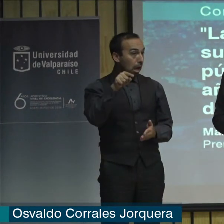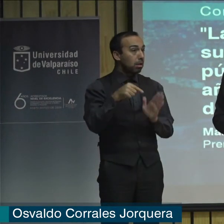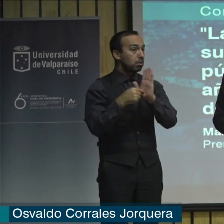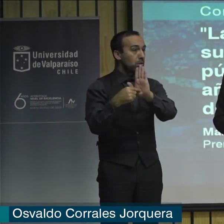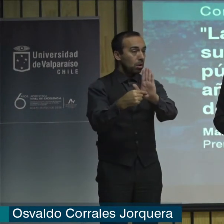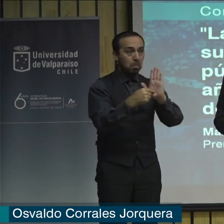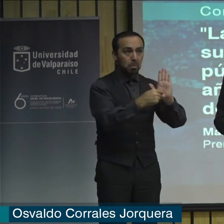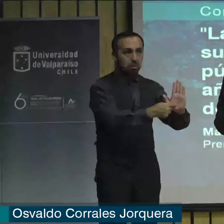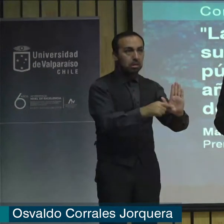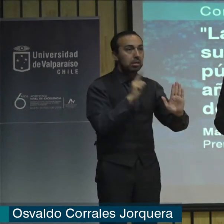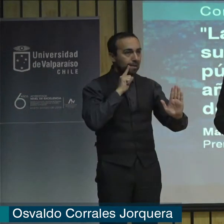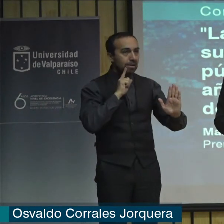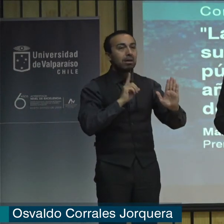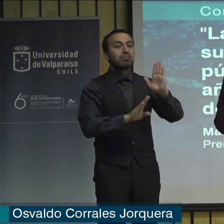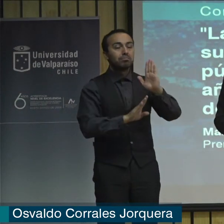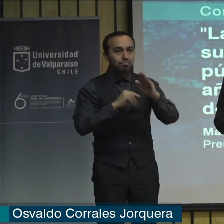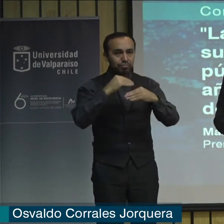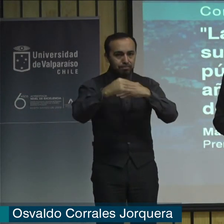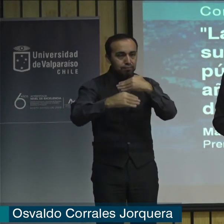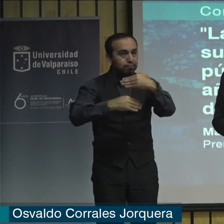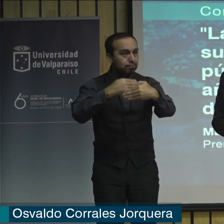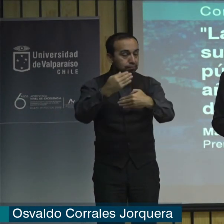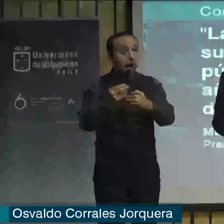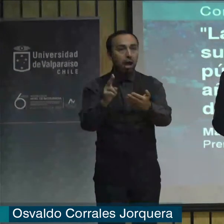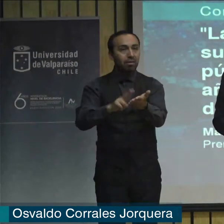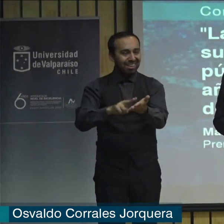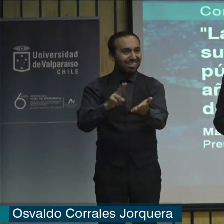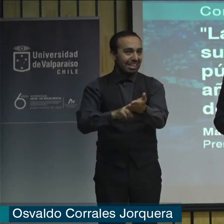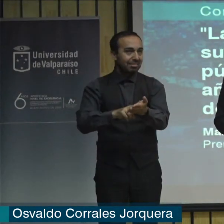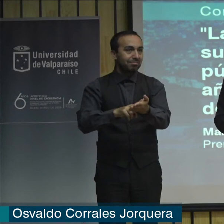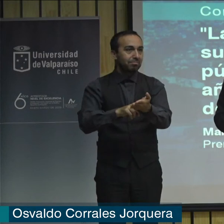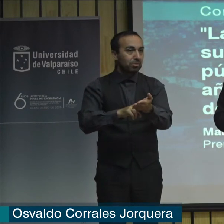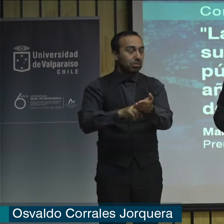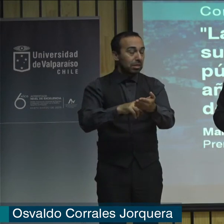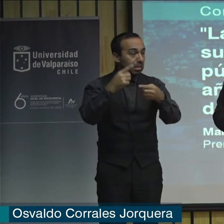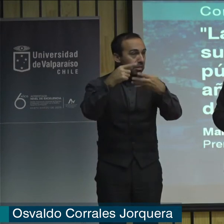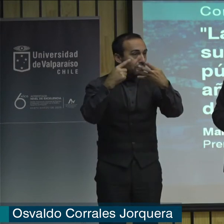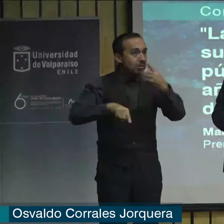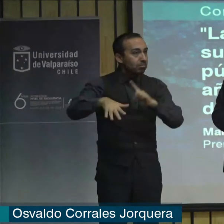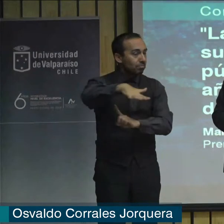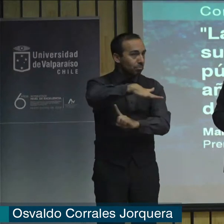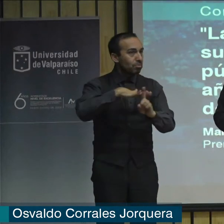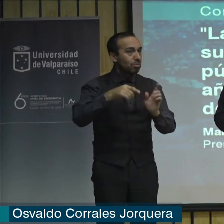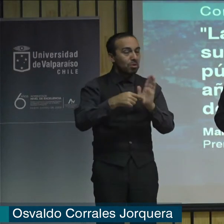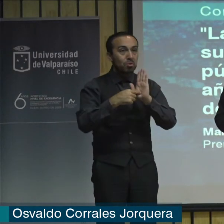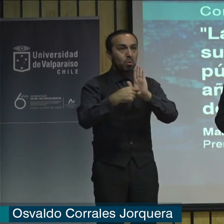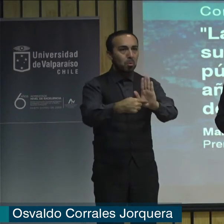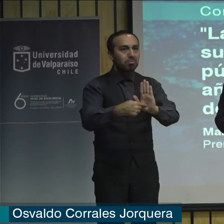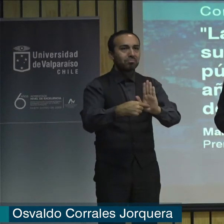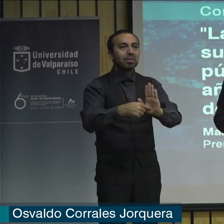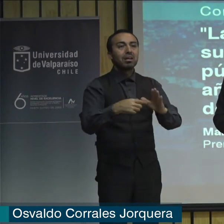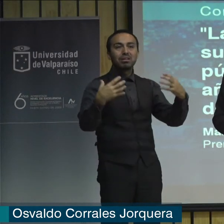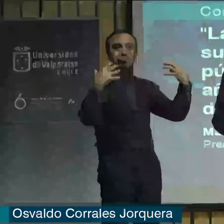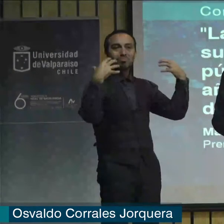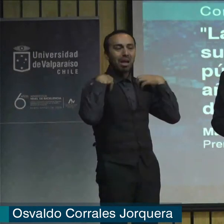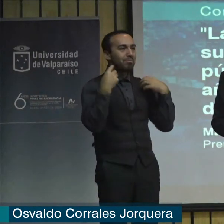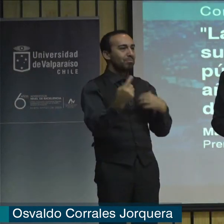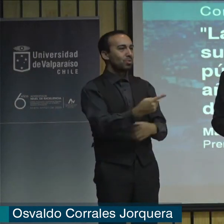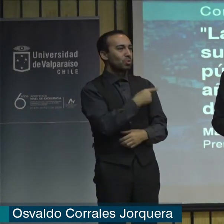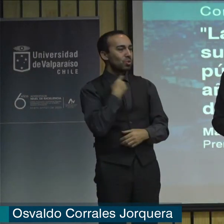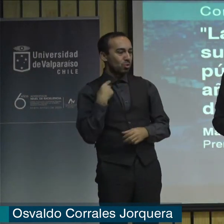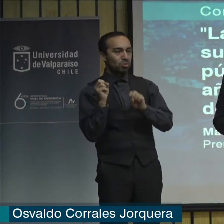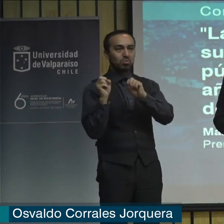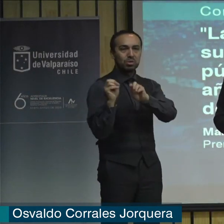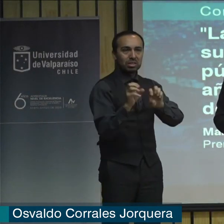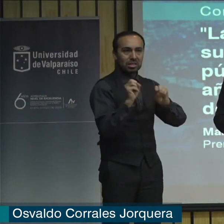crecientemente en realidad y que como tantas cosas nos interpela en nuestra responsabilidad como formadores y como